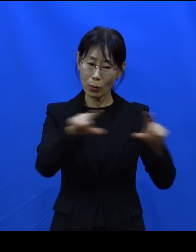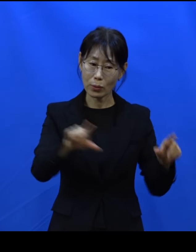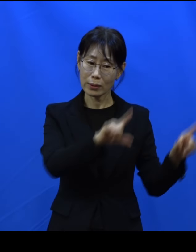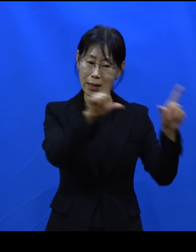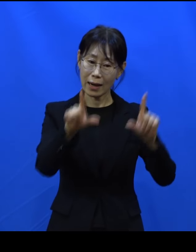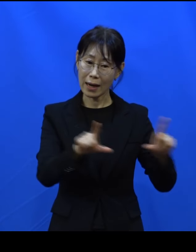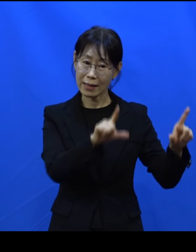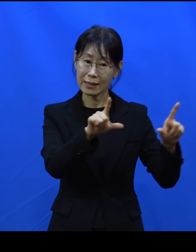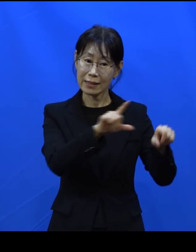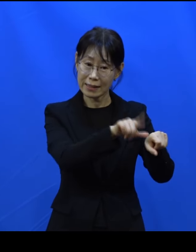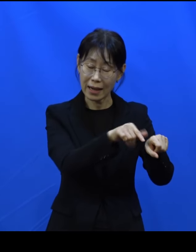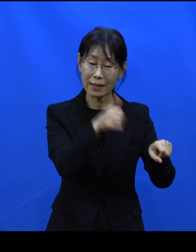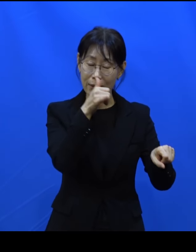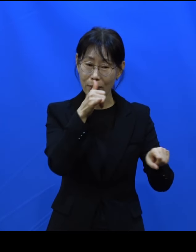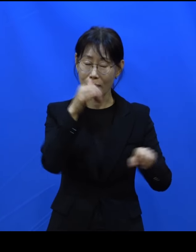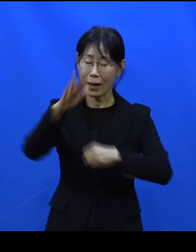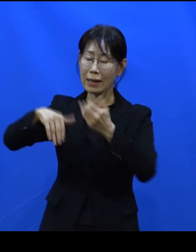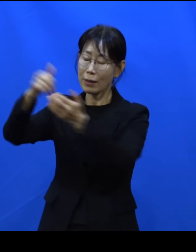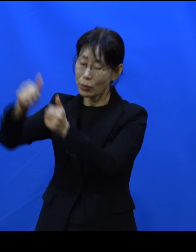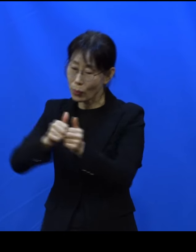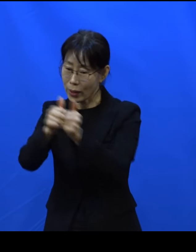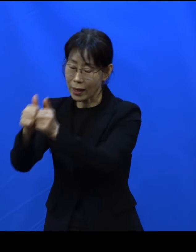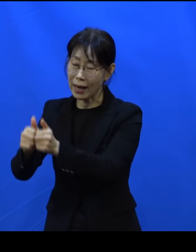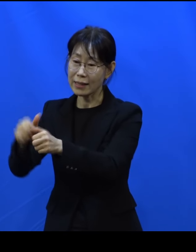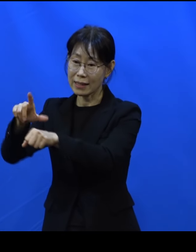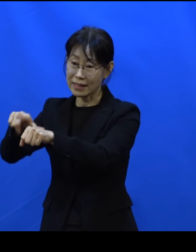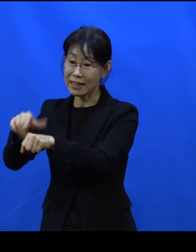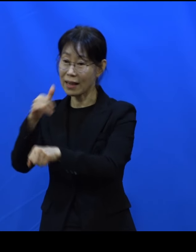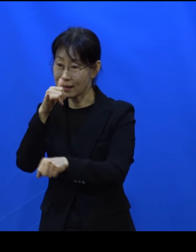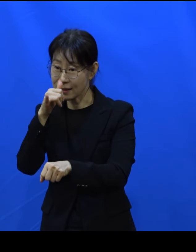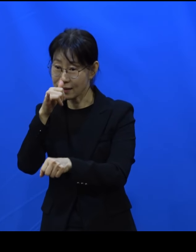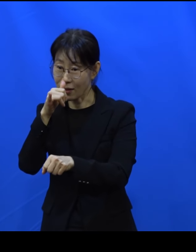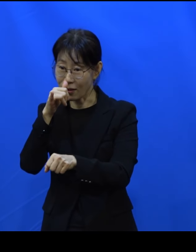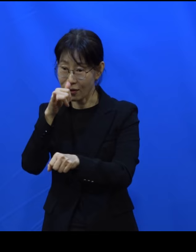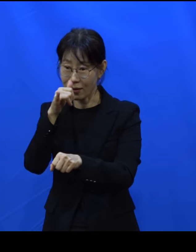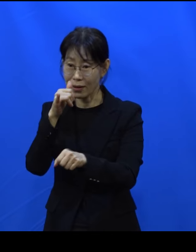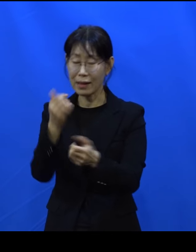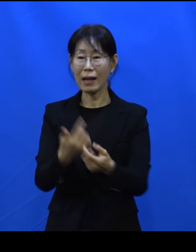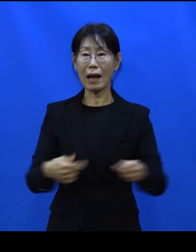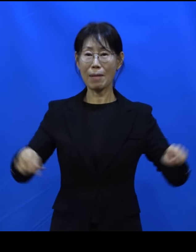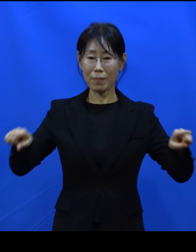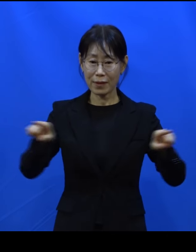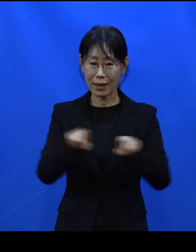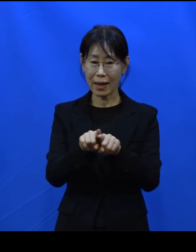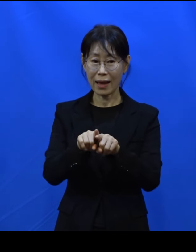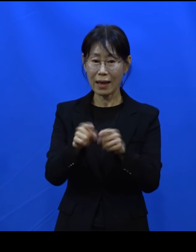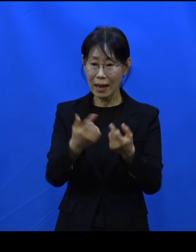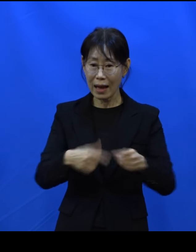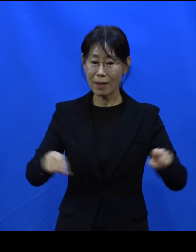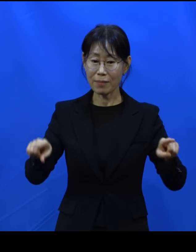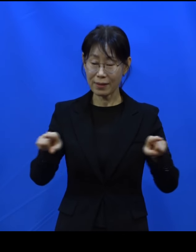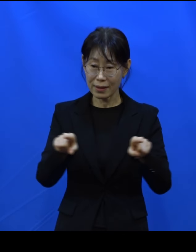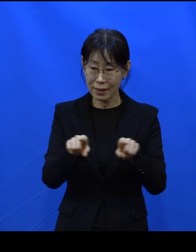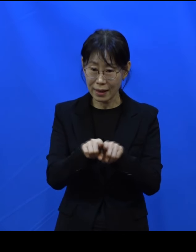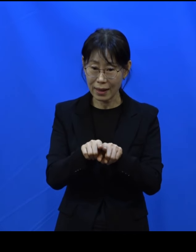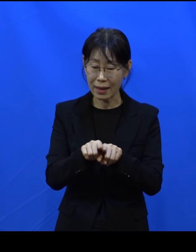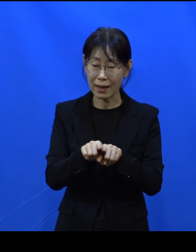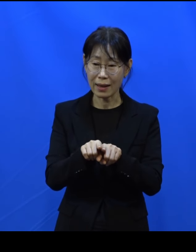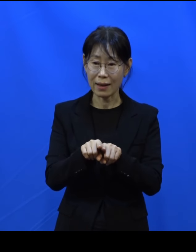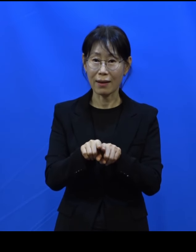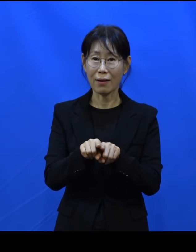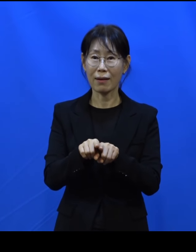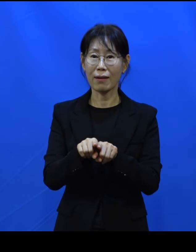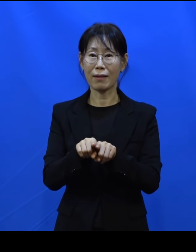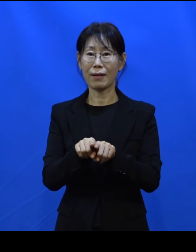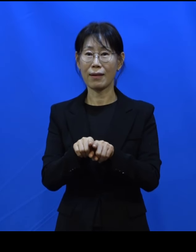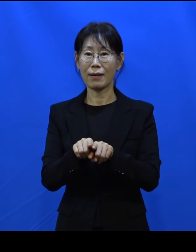해요. 이 관조가 있어야 되는 거죠. 관조가 있어야 이 모든 걸 이어요. 크로노스와 카이로스. 그래서 이것을